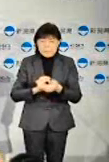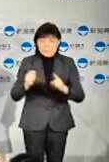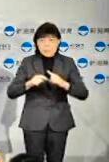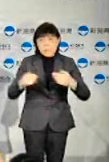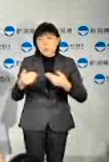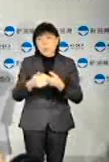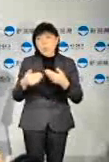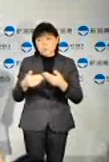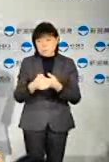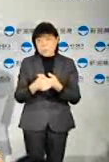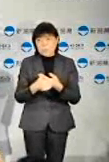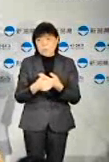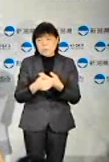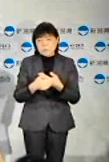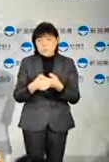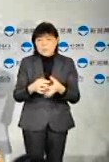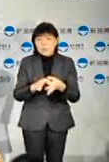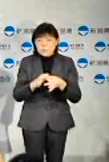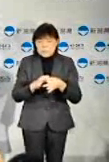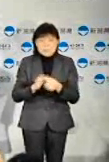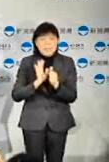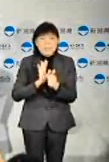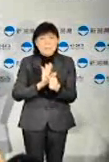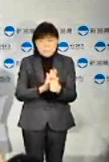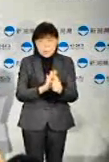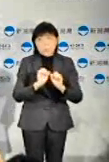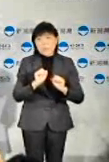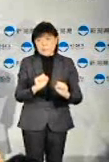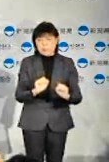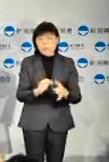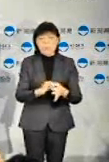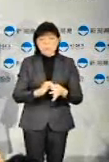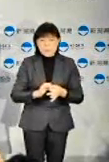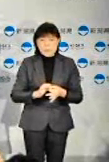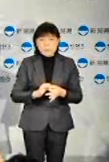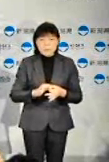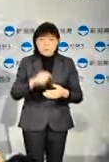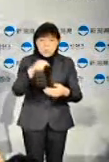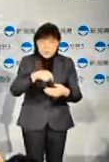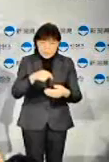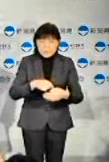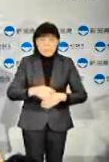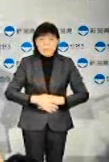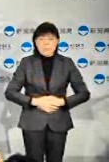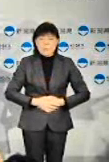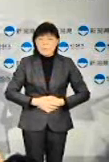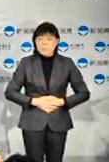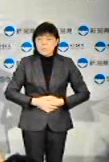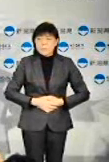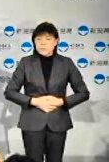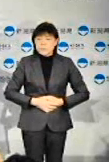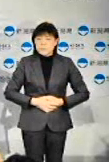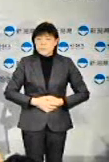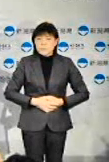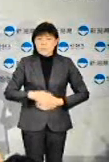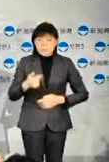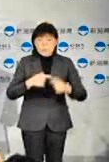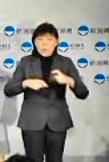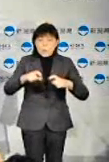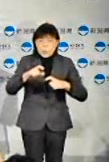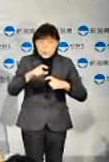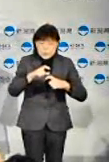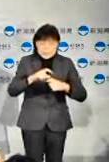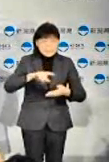導入等のですね取り組みなども支援してきてますので、まあ、そうした中からこうまたよりこ